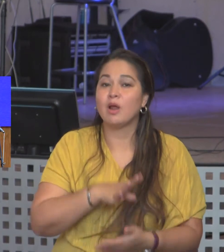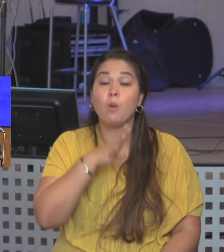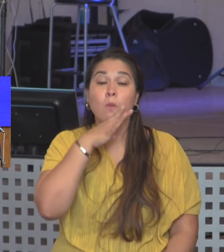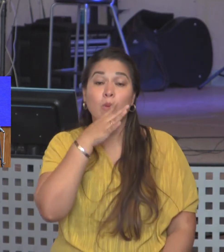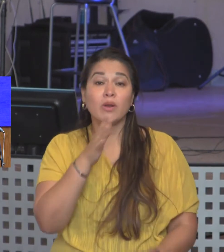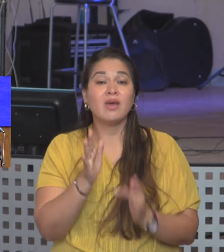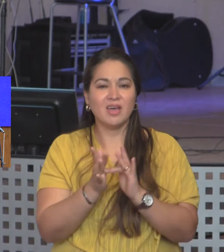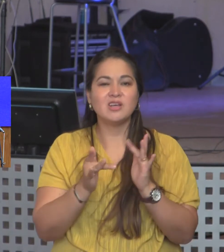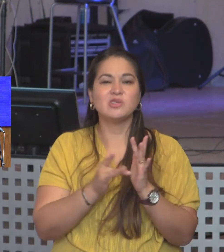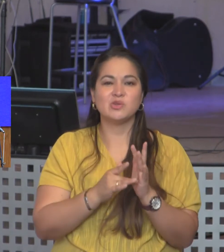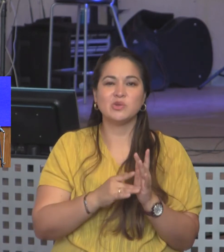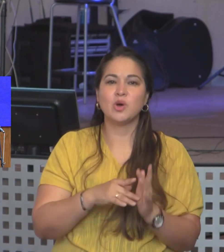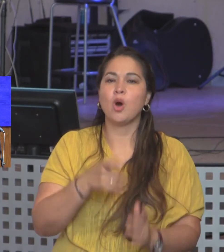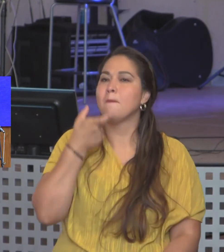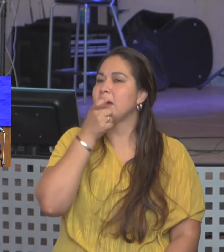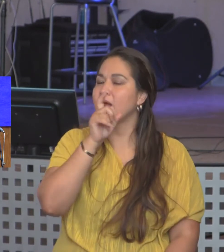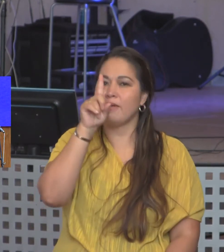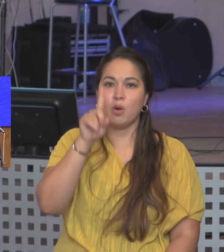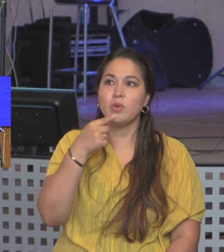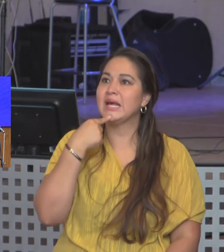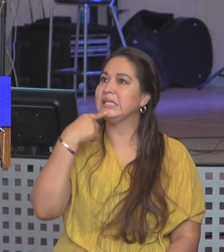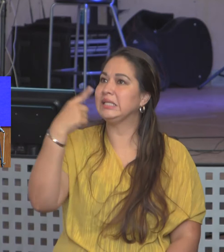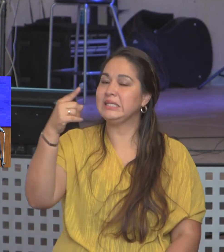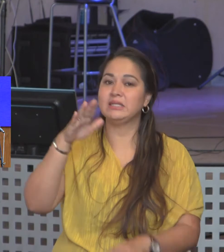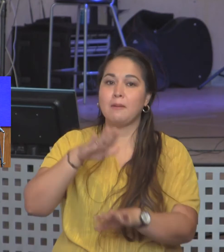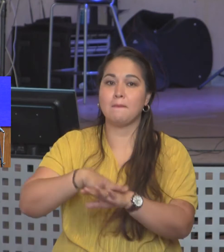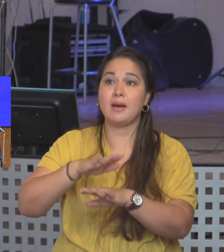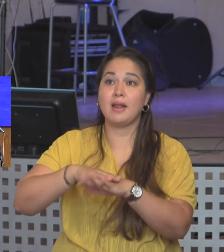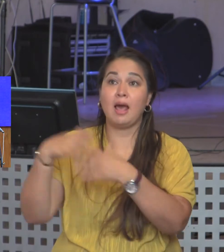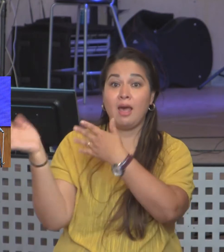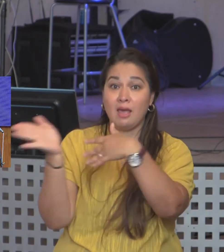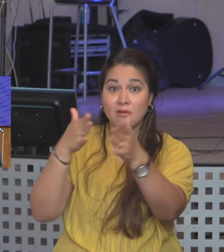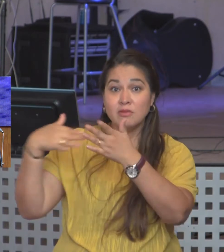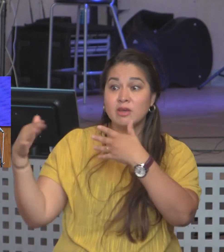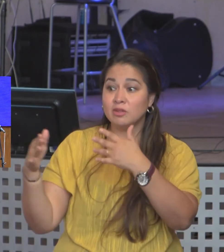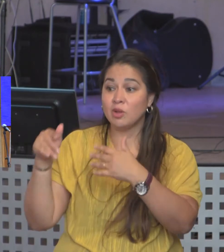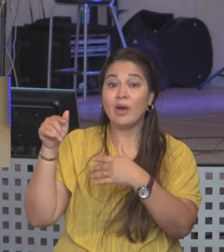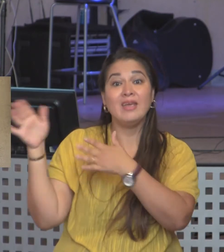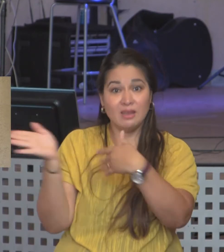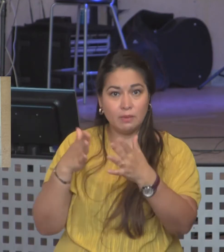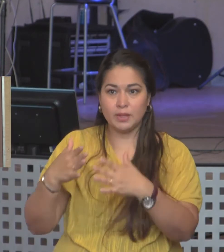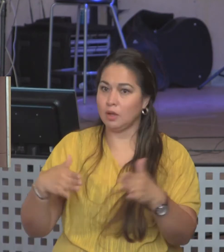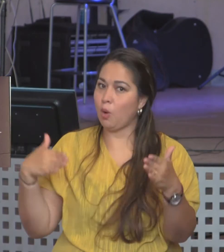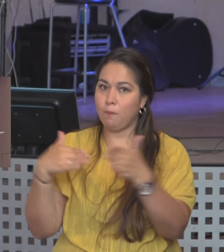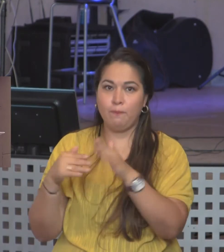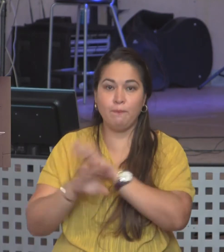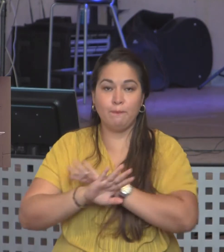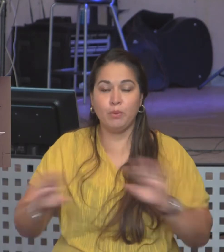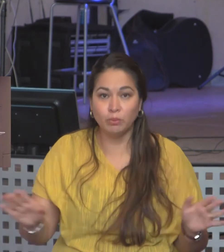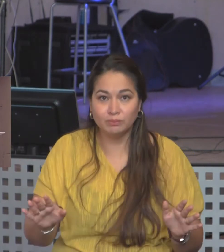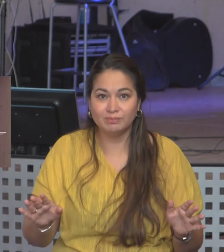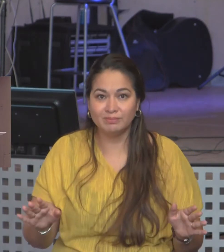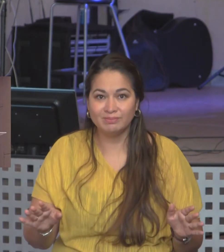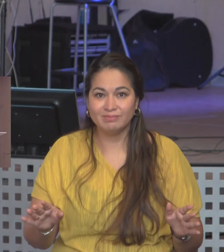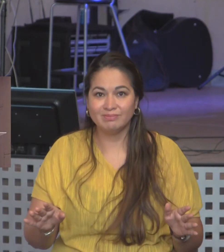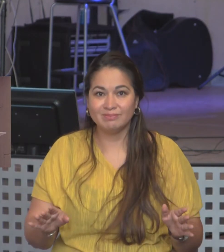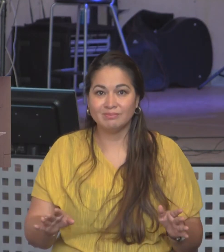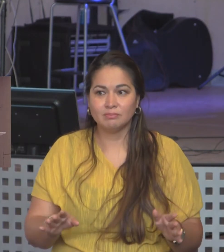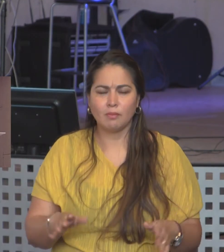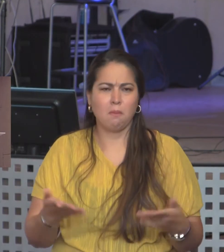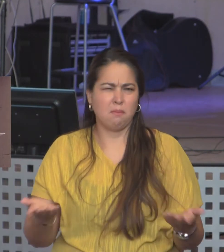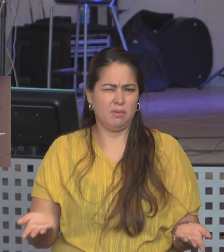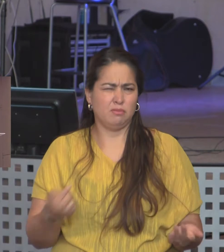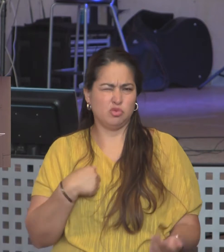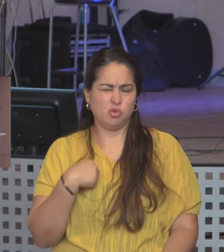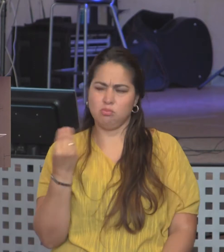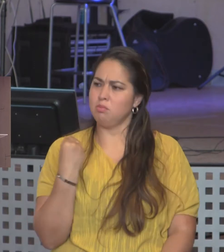calmar, a las olas y se van a parar. ¿Pero acaso el viento tiene oídos para oír? ¿Acaso las